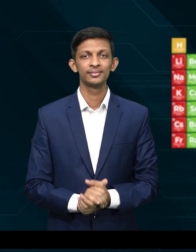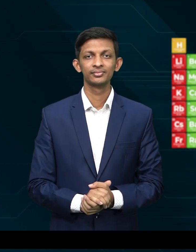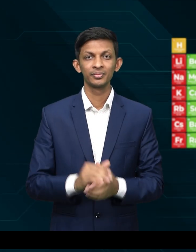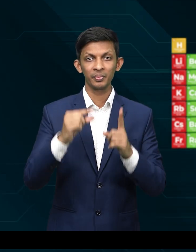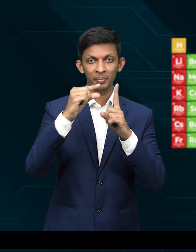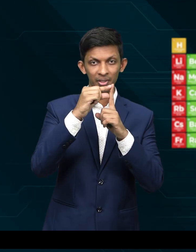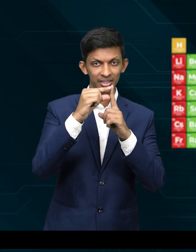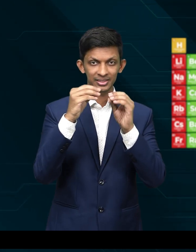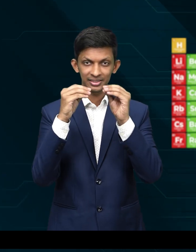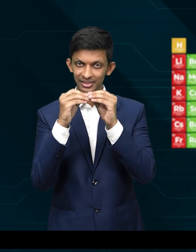Pb